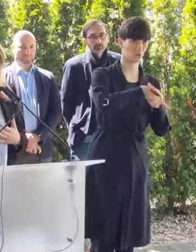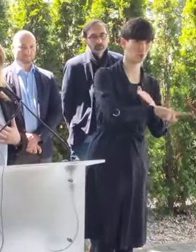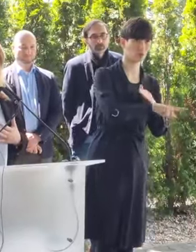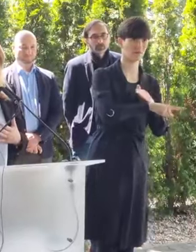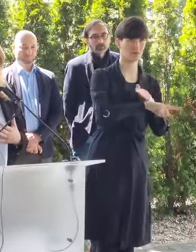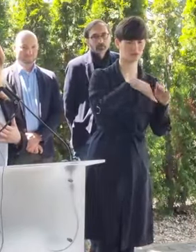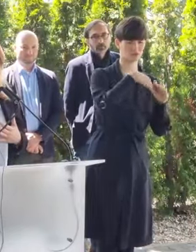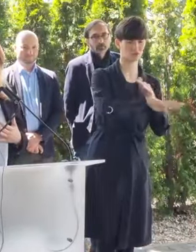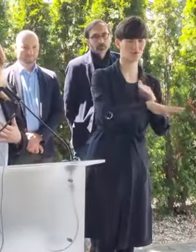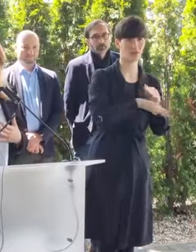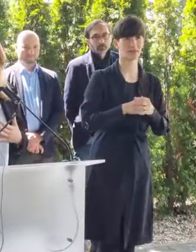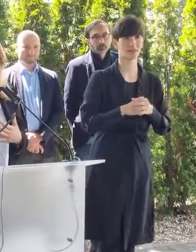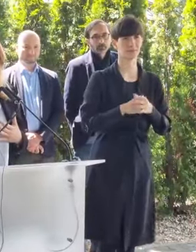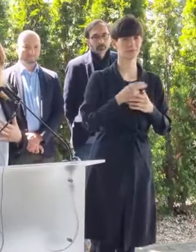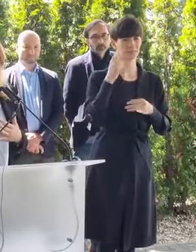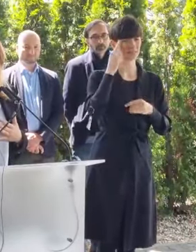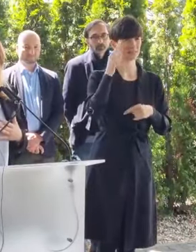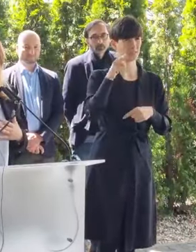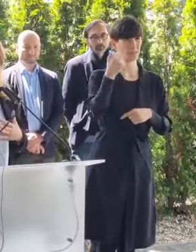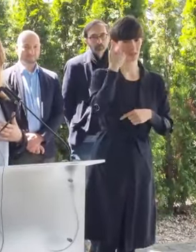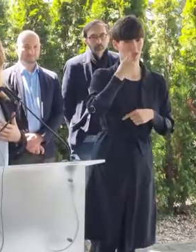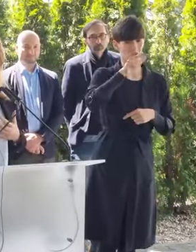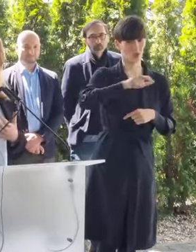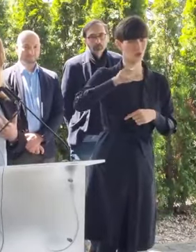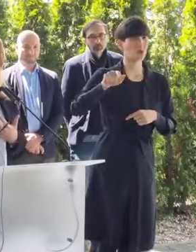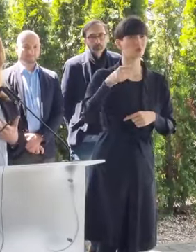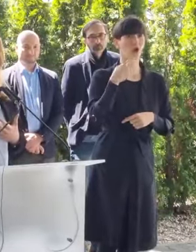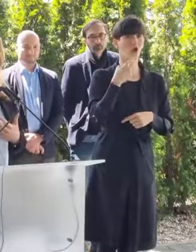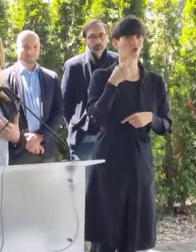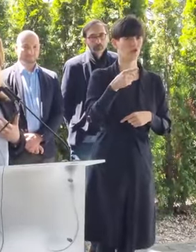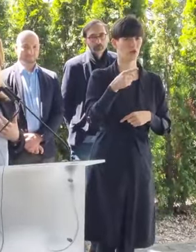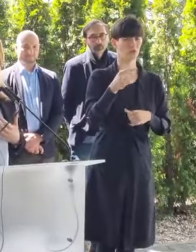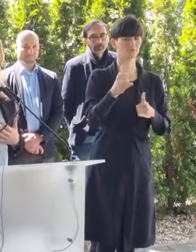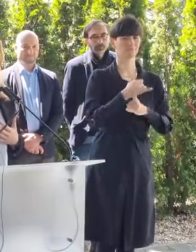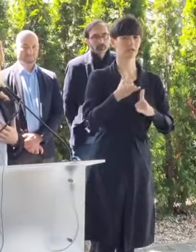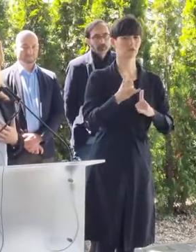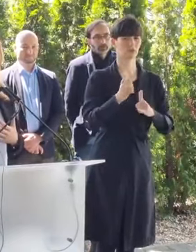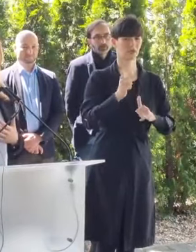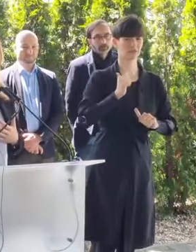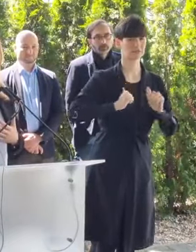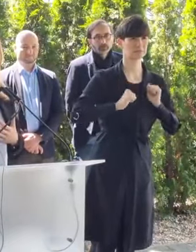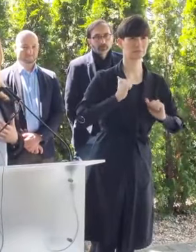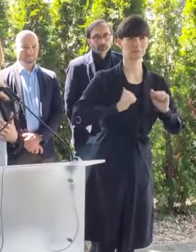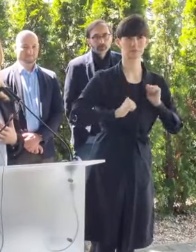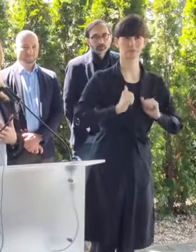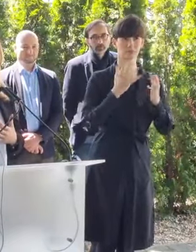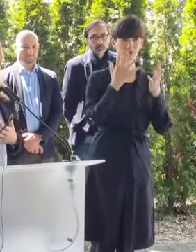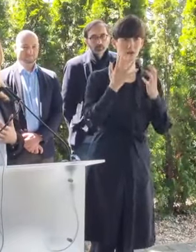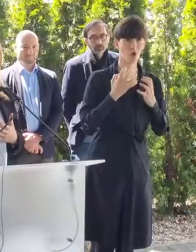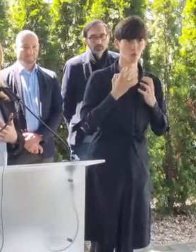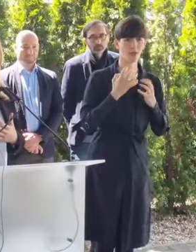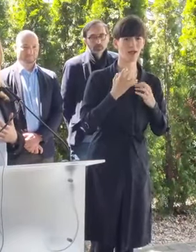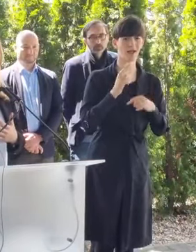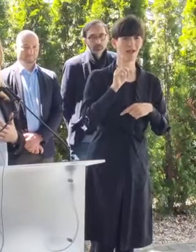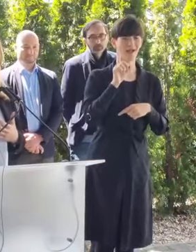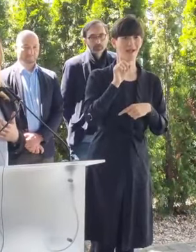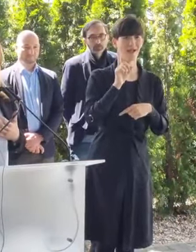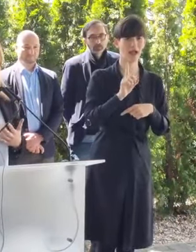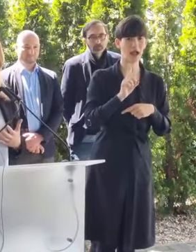že oni síce hovoria o konkrétnej traumatickej udalosti z minulosti, ale hovoria o tom v krajine,